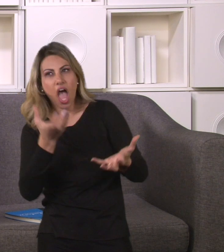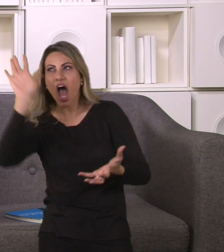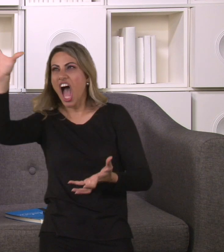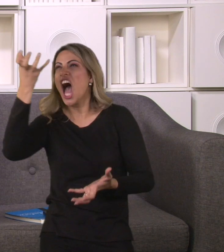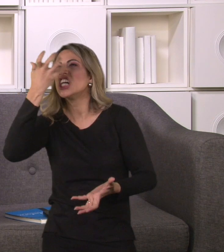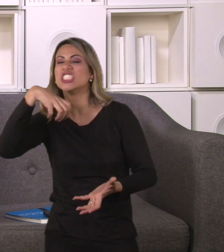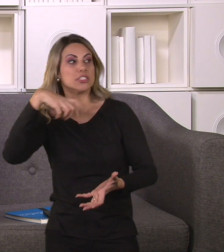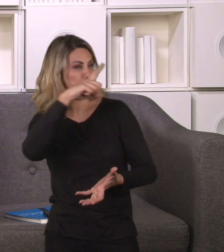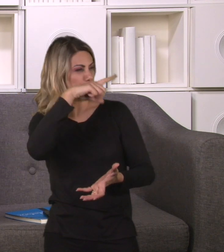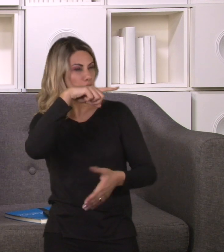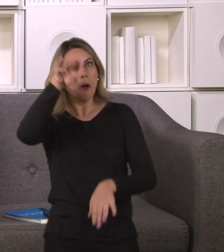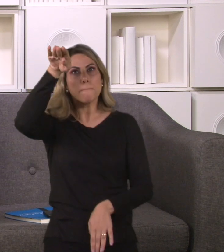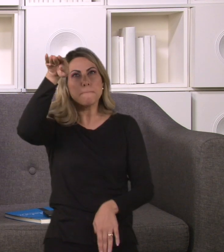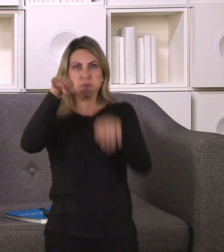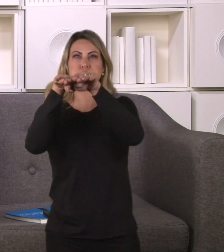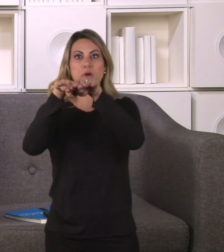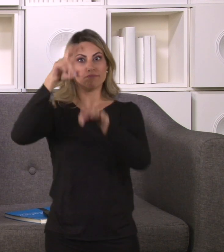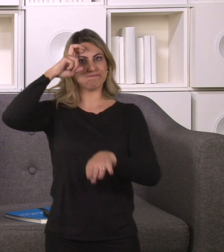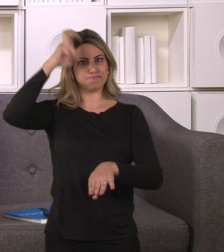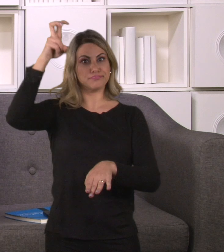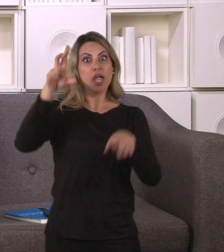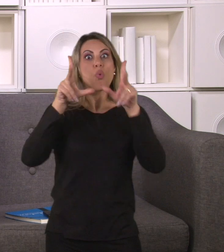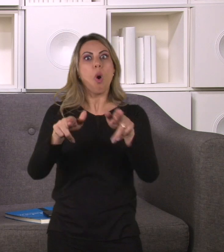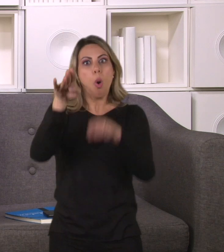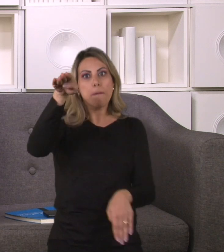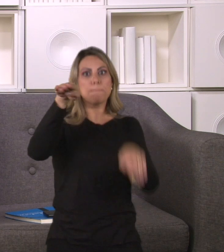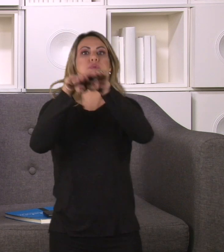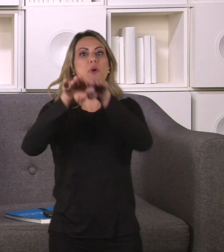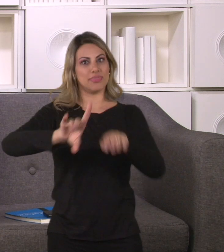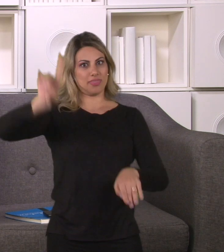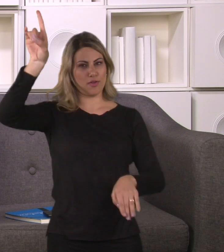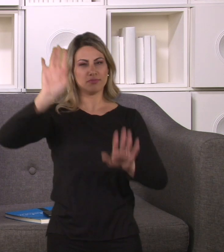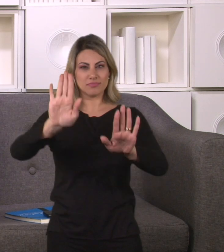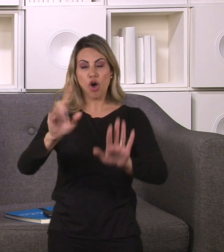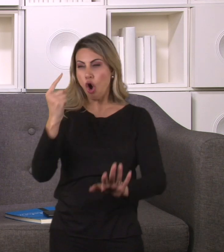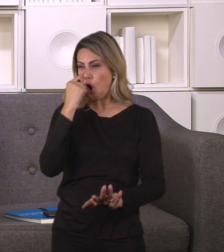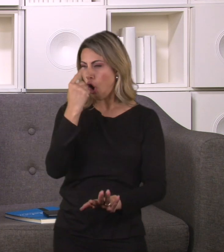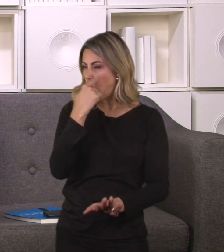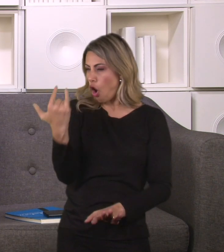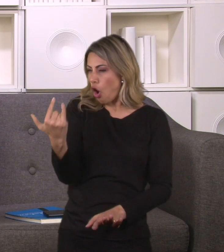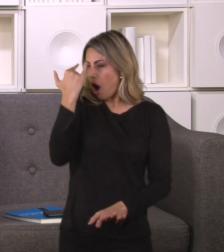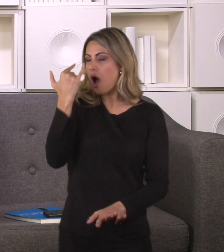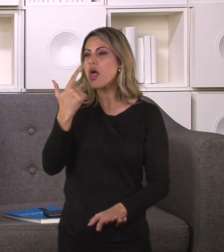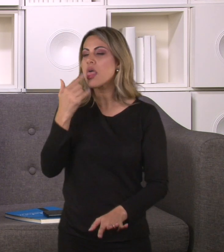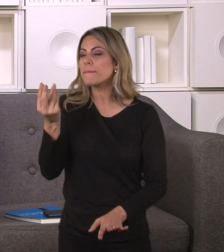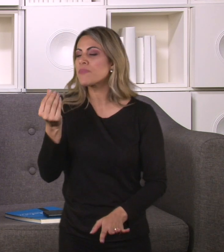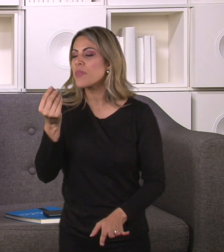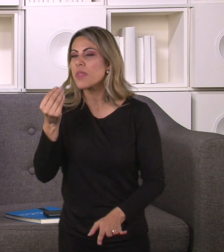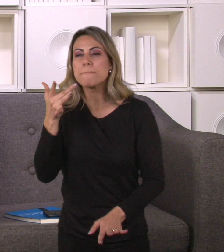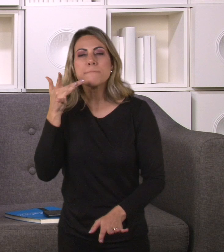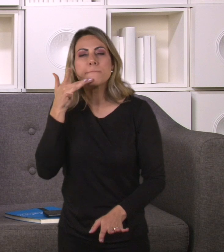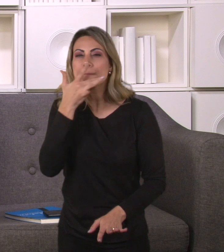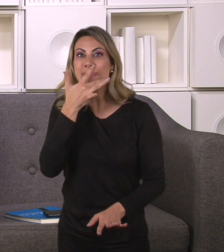igual a Deus. Então, guarde isso. Agradável aos olhos, agradável ao paladar e